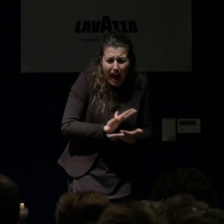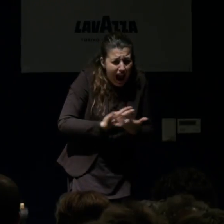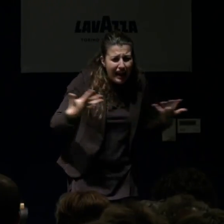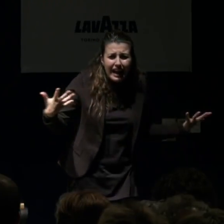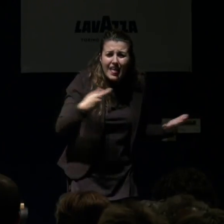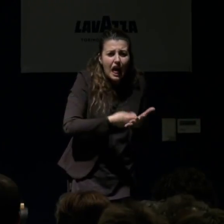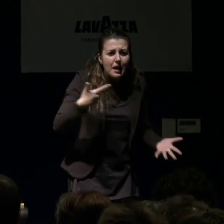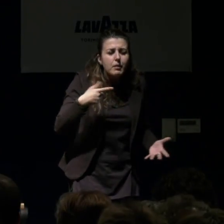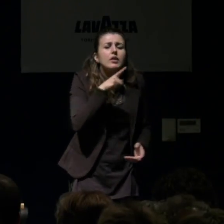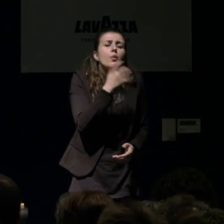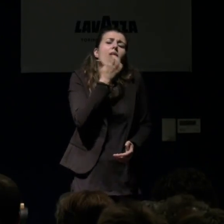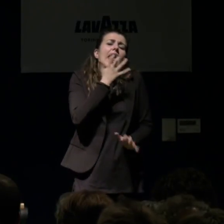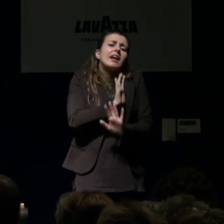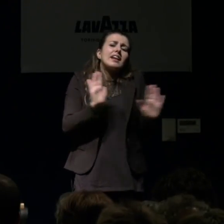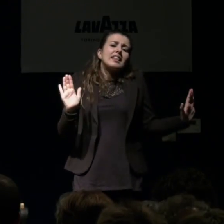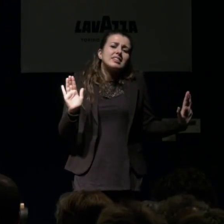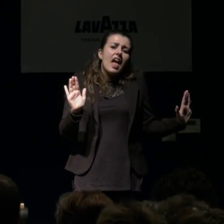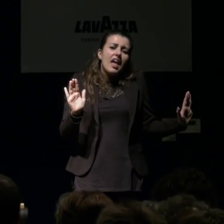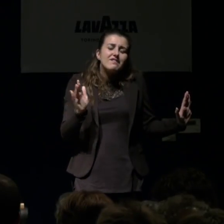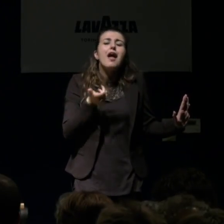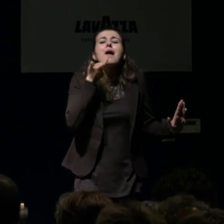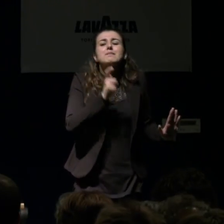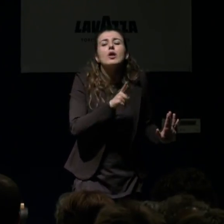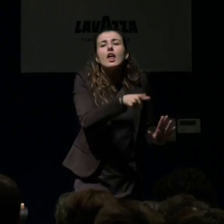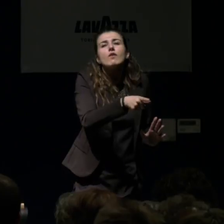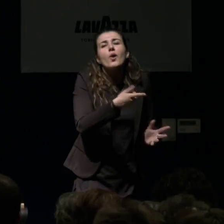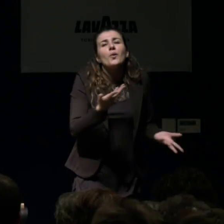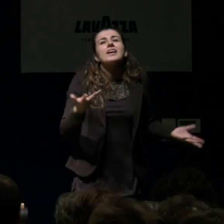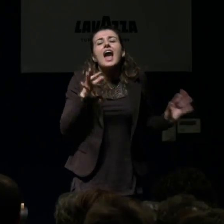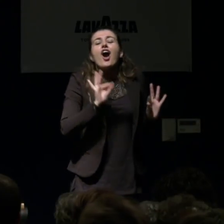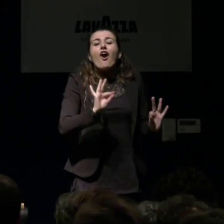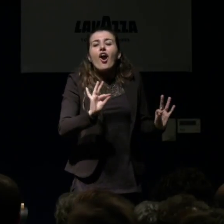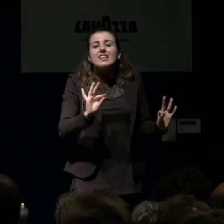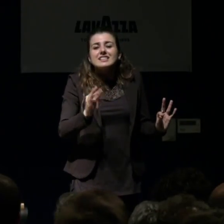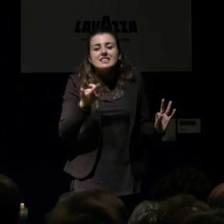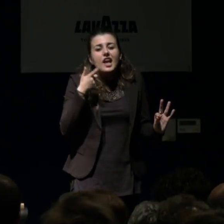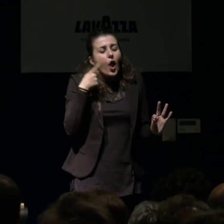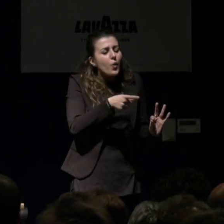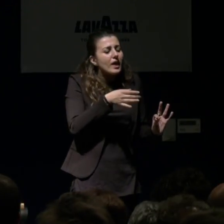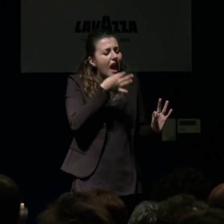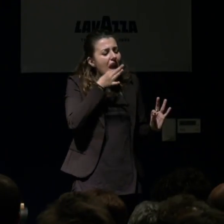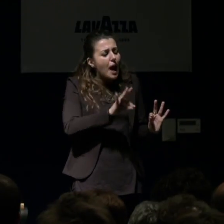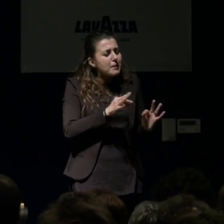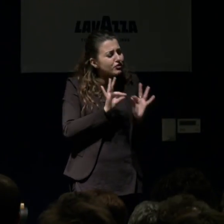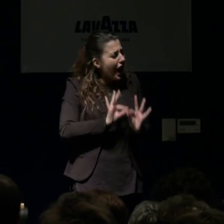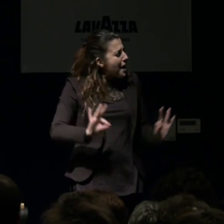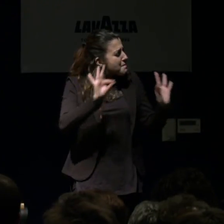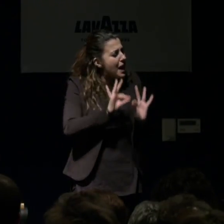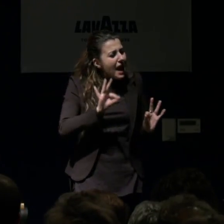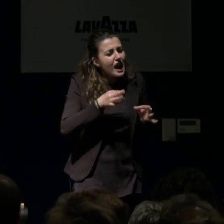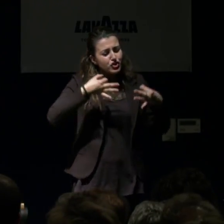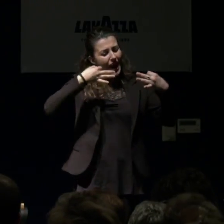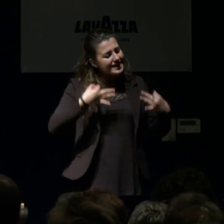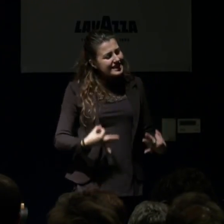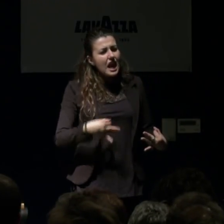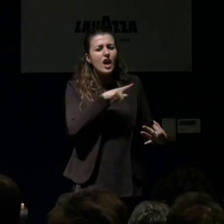rideva questa era la sua più grande dote al mio modo di vedere il fatto che ha una grandissima preparazione serietà alessandro